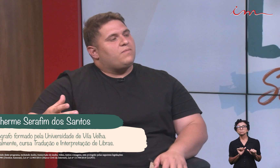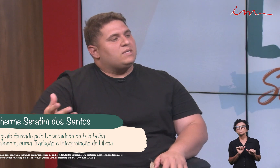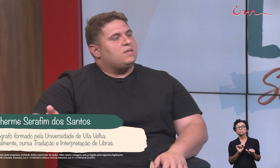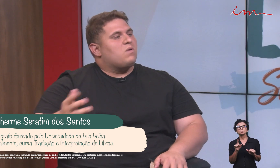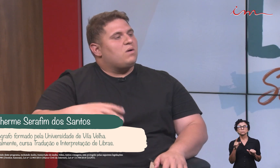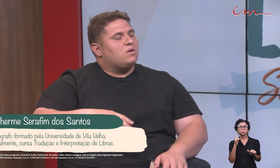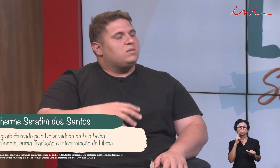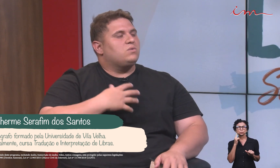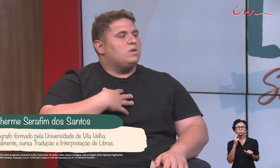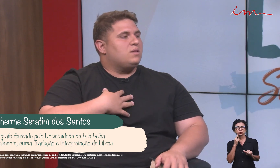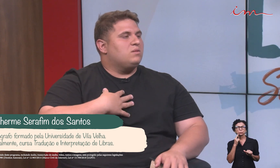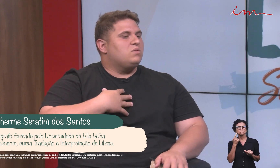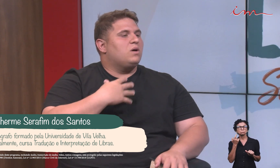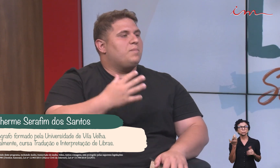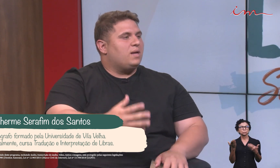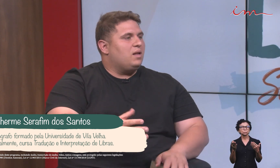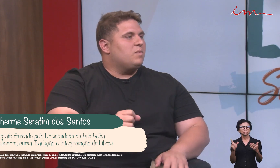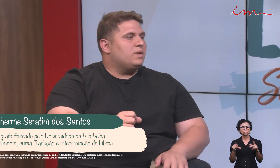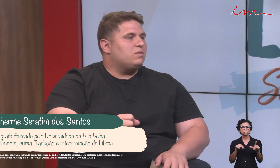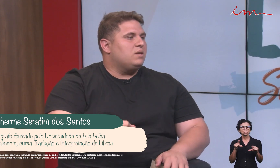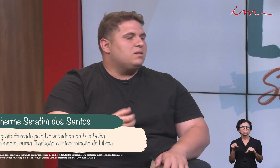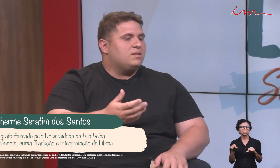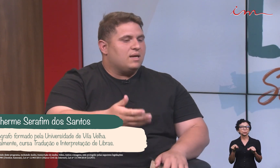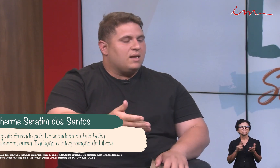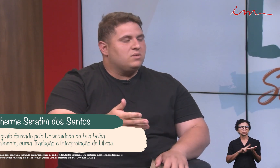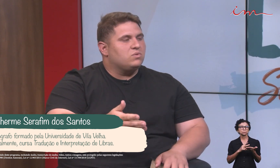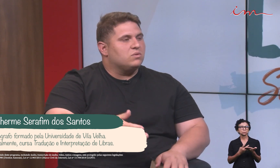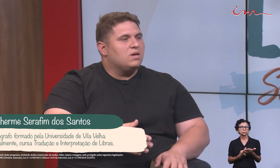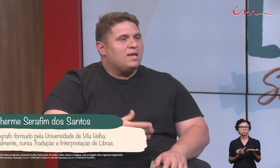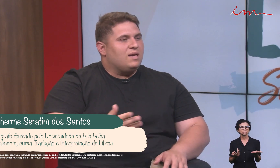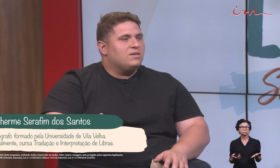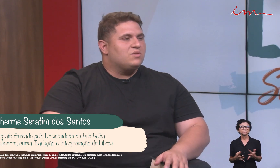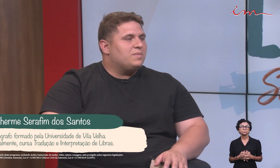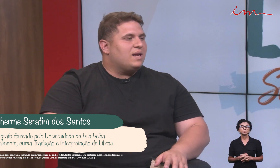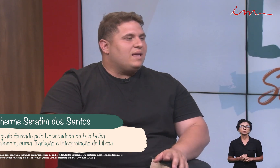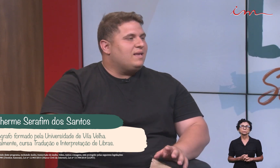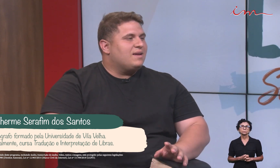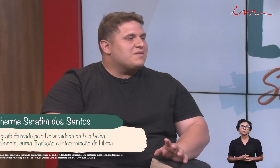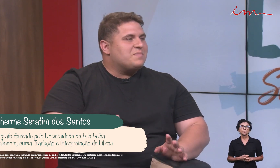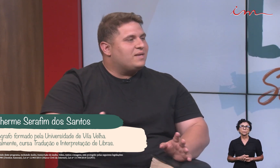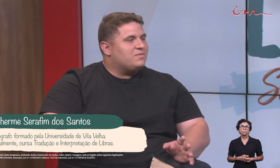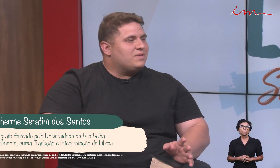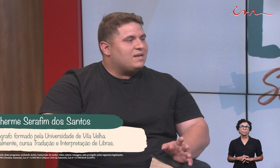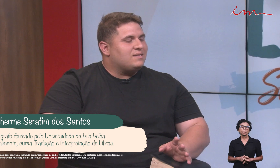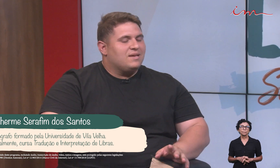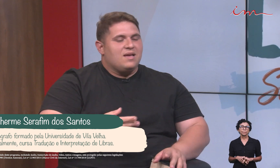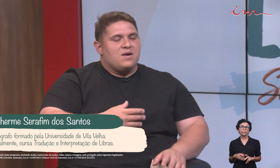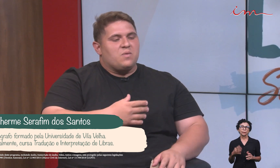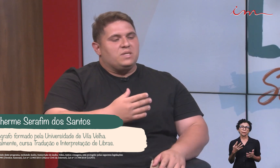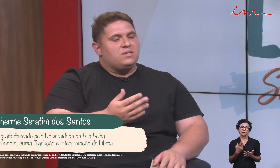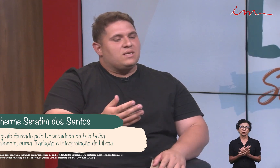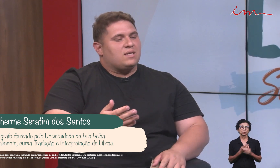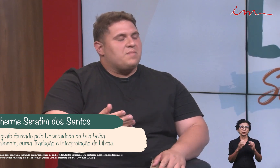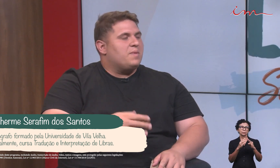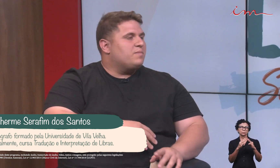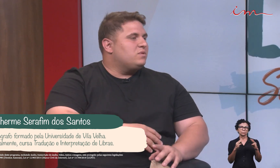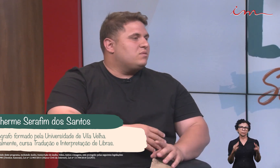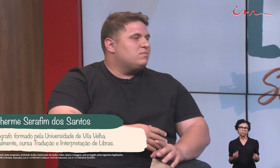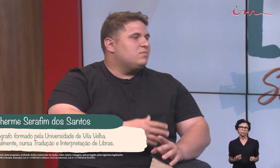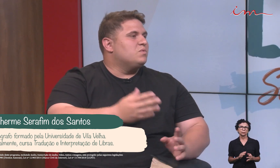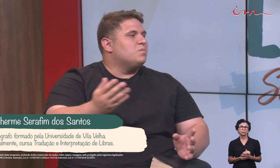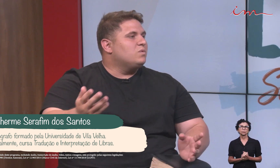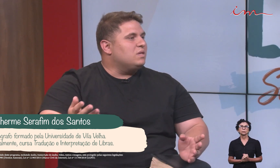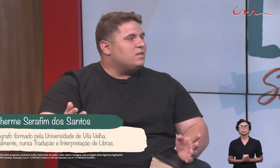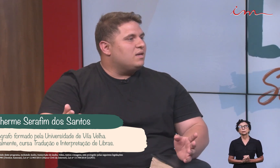vamos fazer, qual a nossa escolha tradutória para aquele momento ali daquele surdo. E isso no Manaim é o que mais acontece. Como a gente recebe